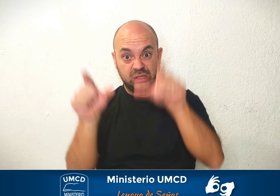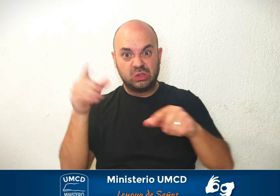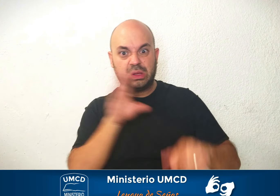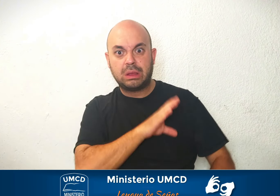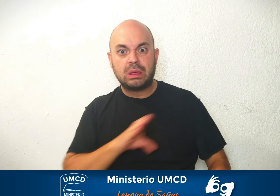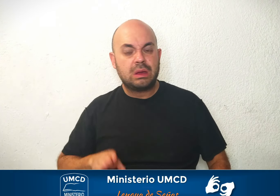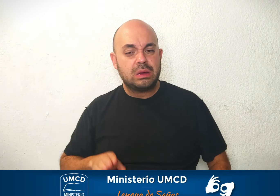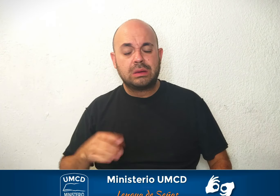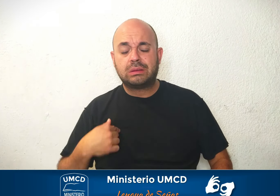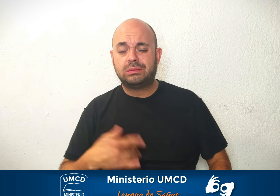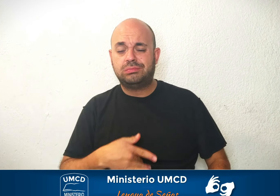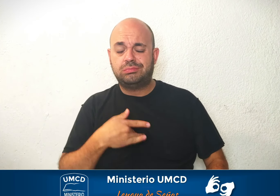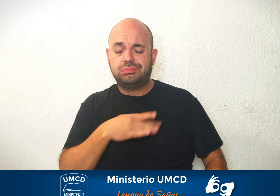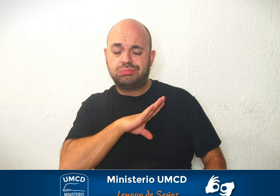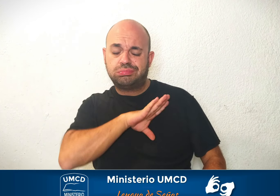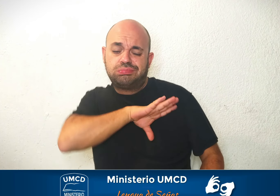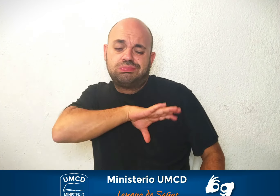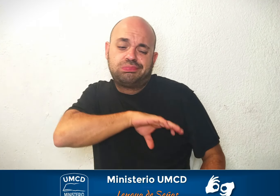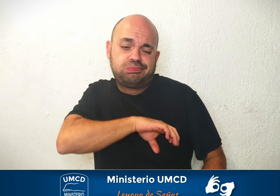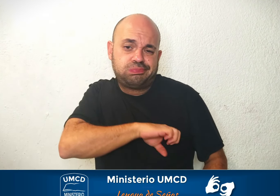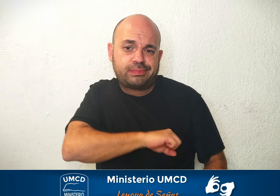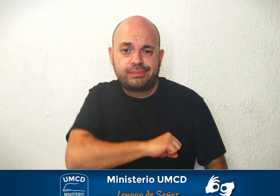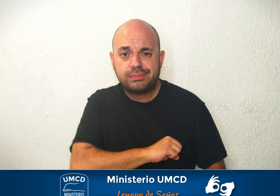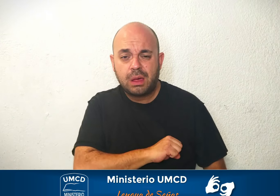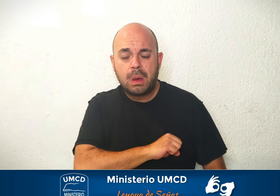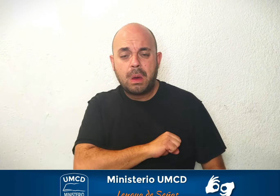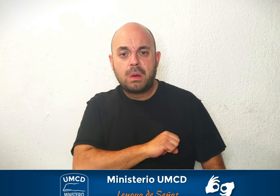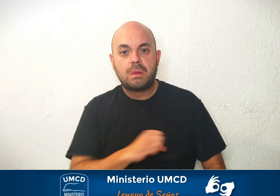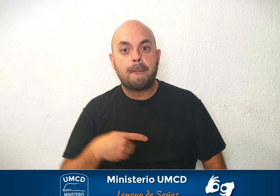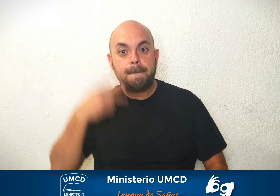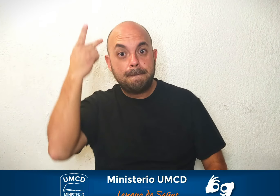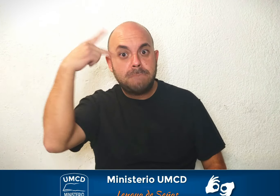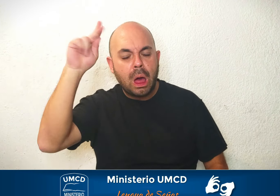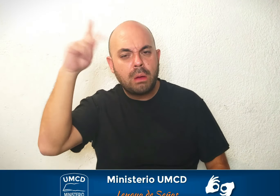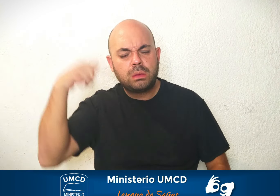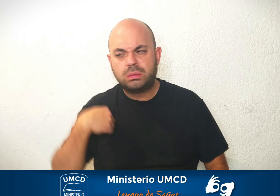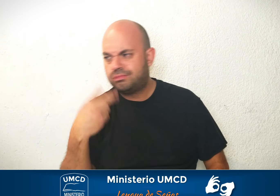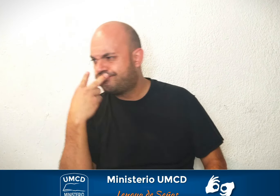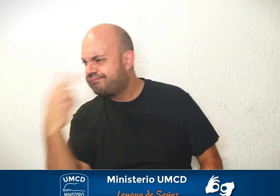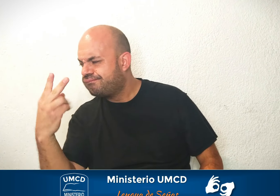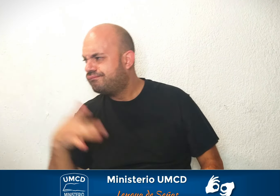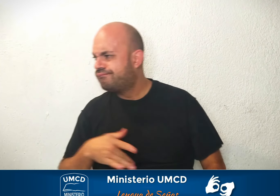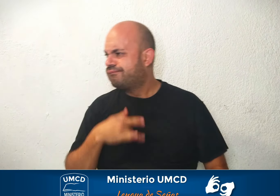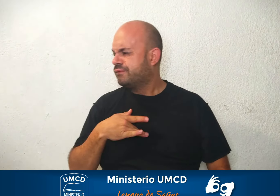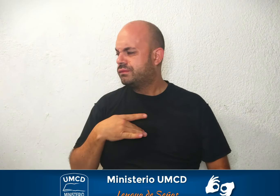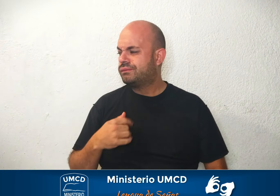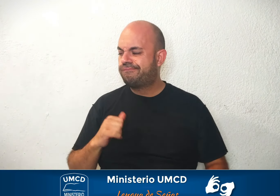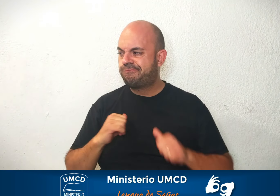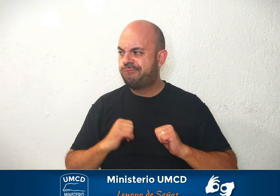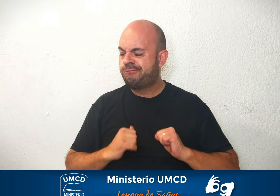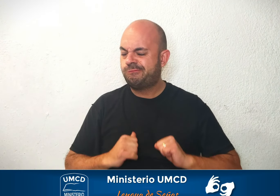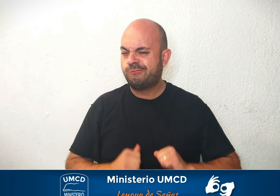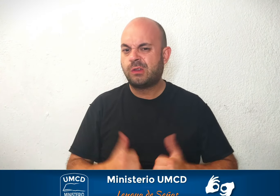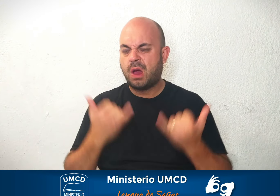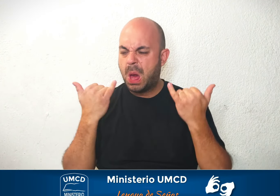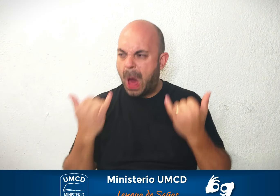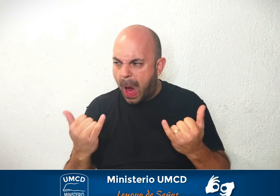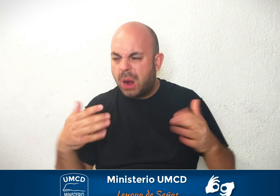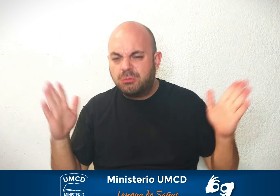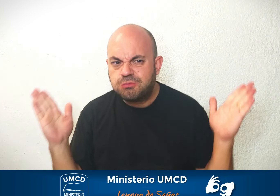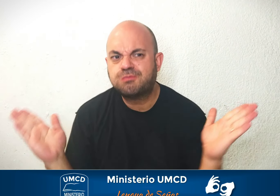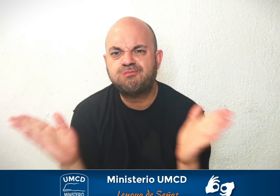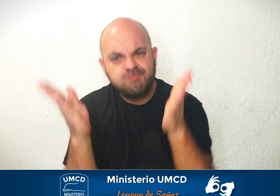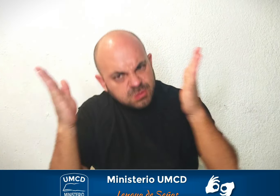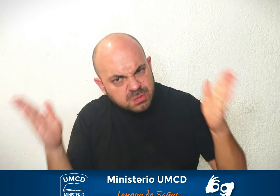segundo viaje misionero, y ahora en su tercer viaje, lo más probable, escribe desde Éfeso esta carta con